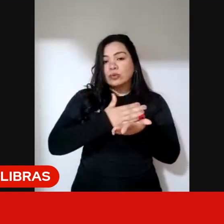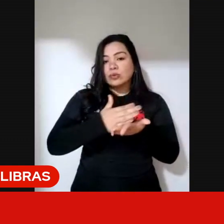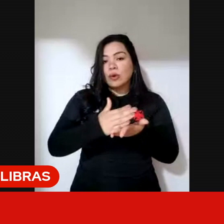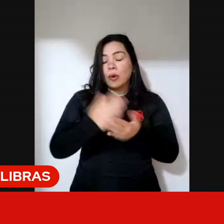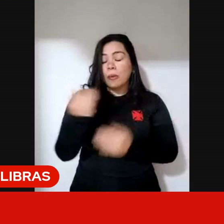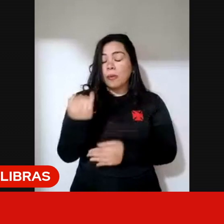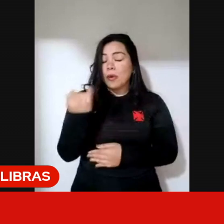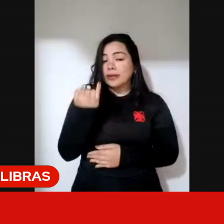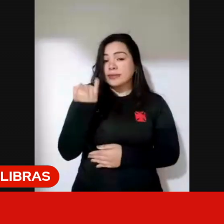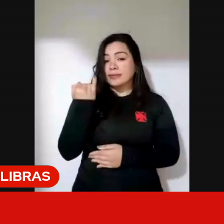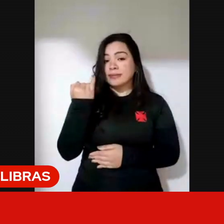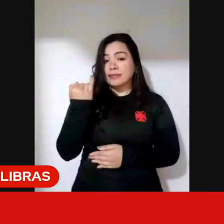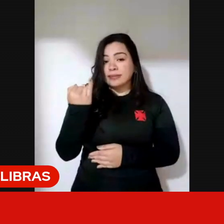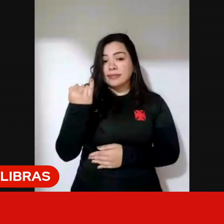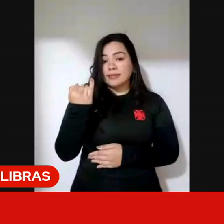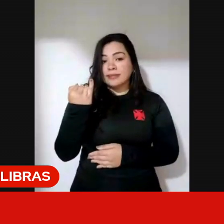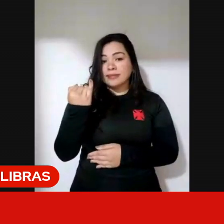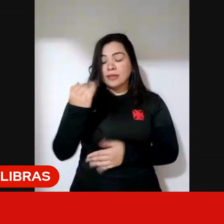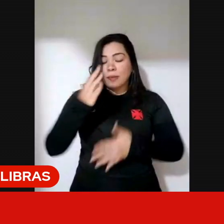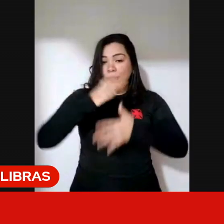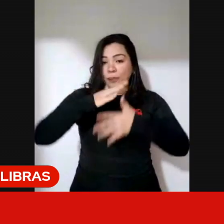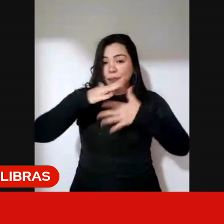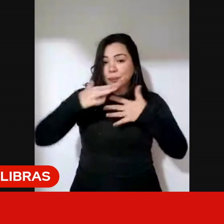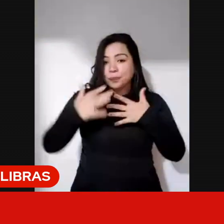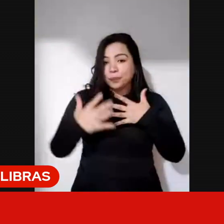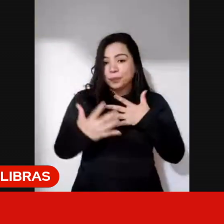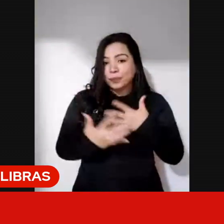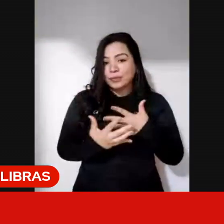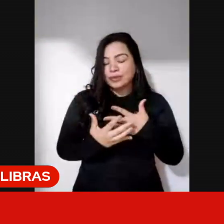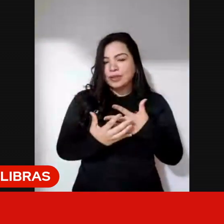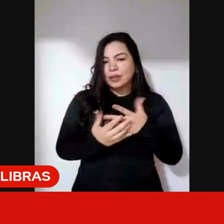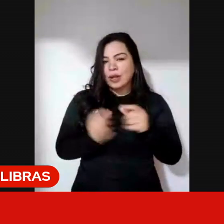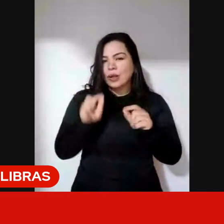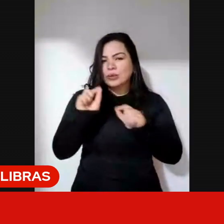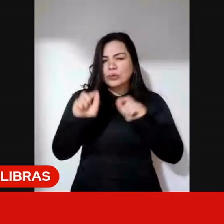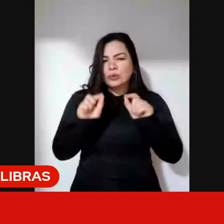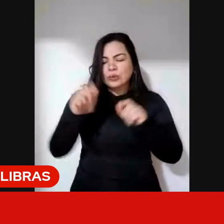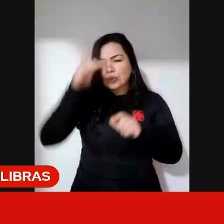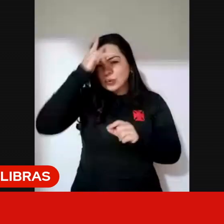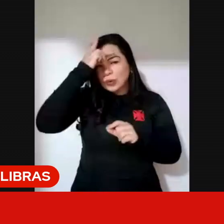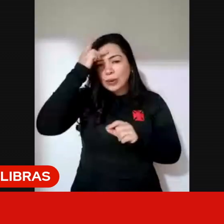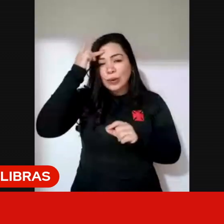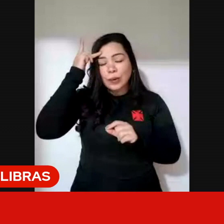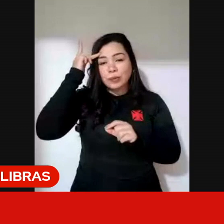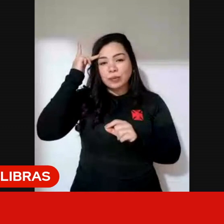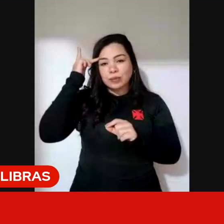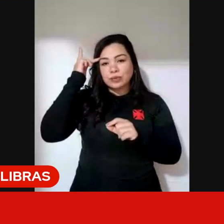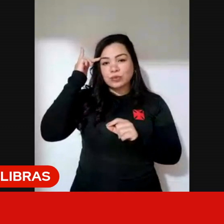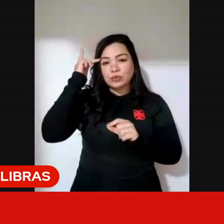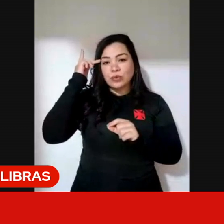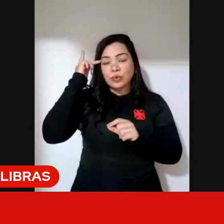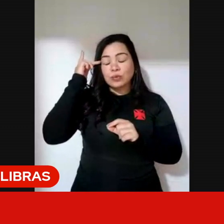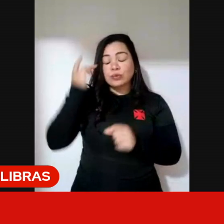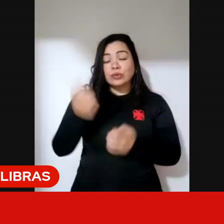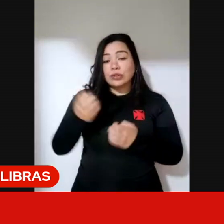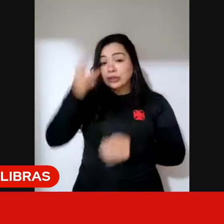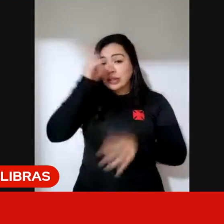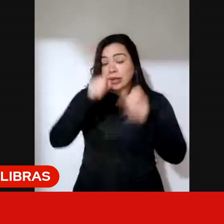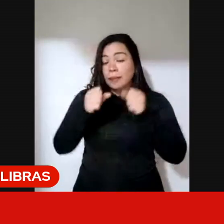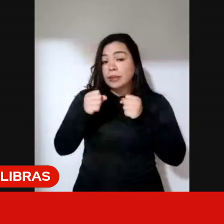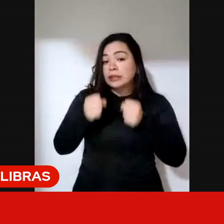interessar por Libras e o que as pessoas que se interessam podem fazer